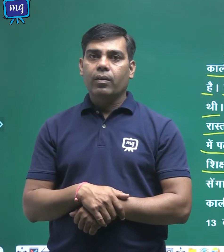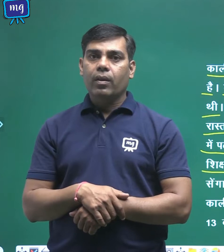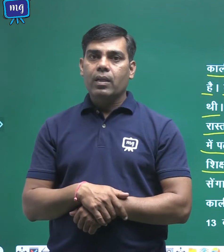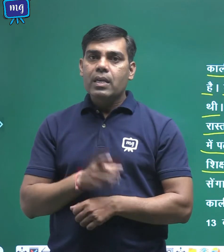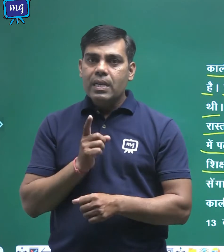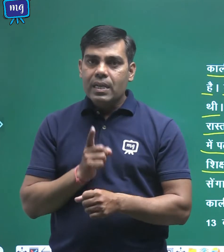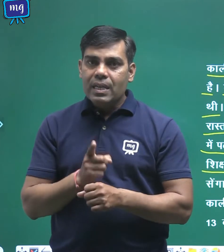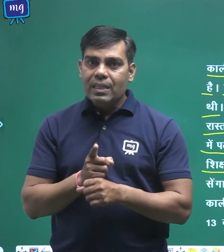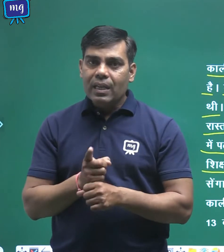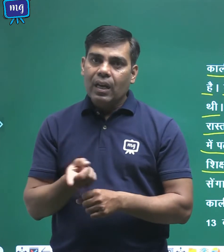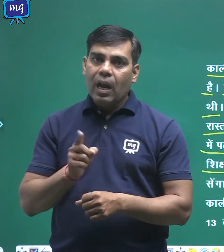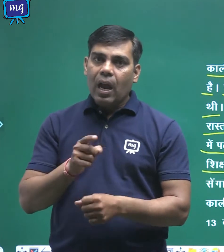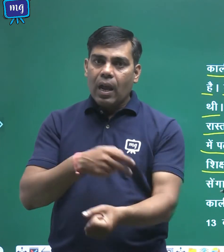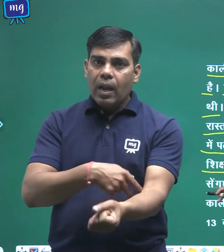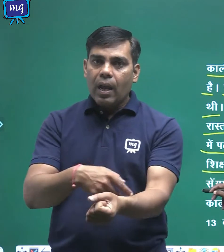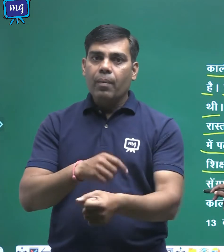शिक्षक का नाम